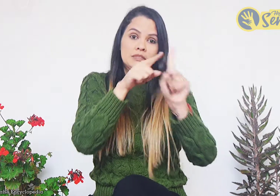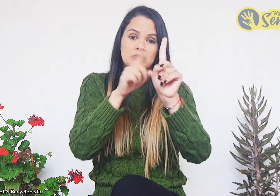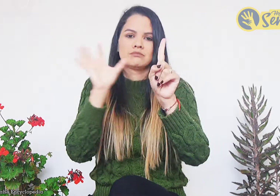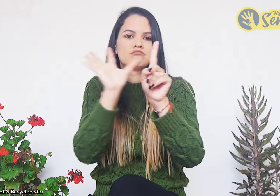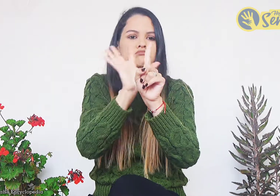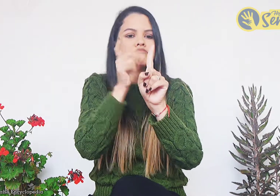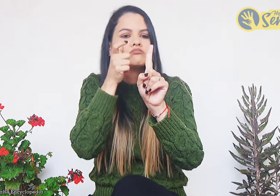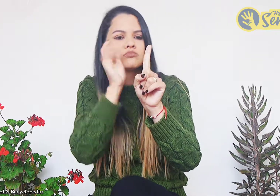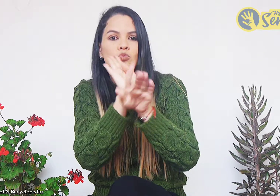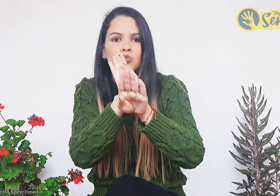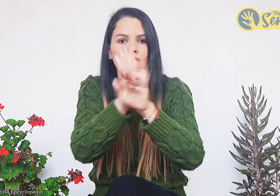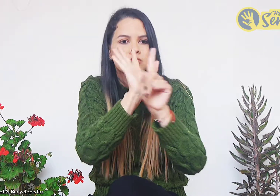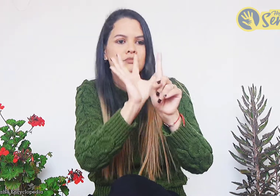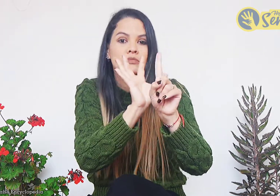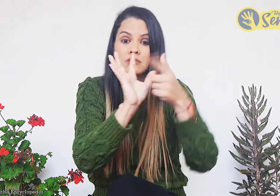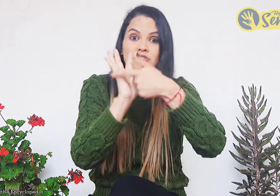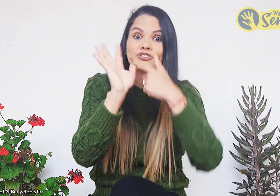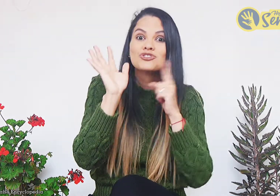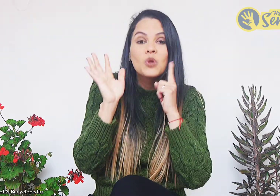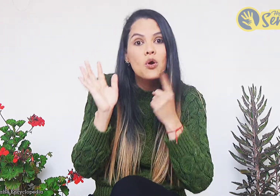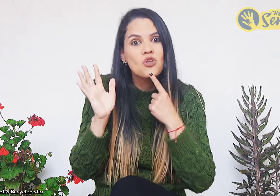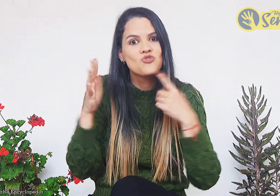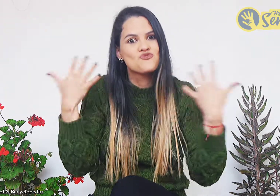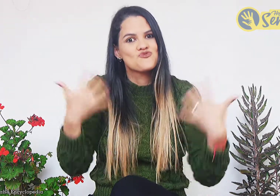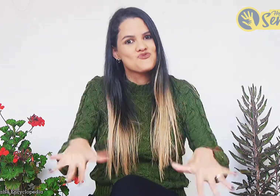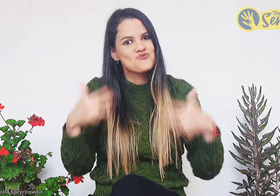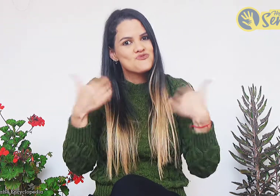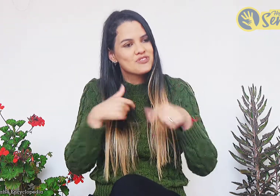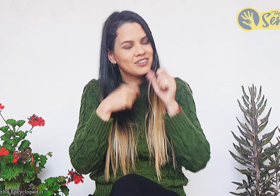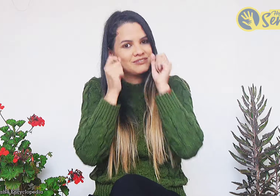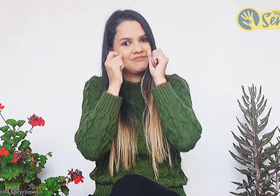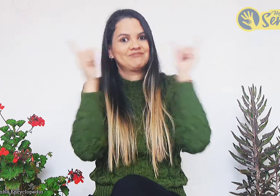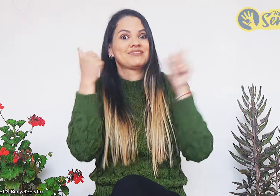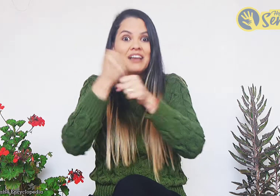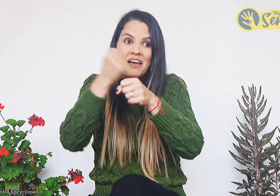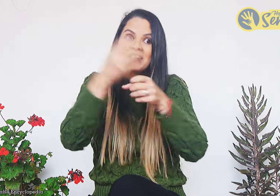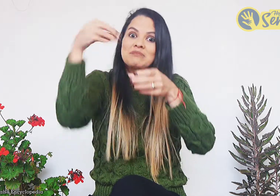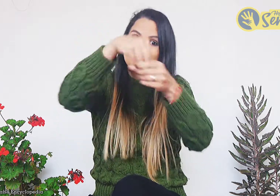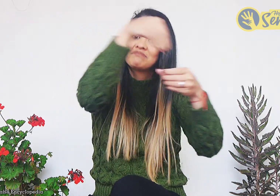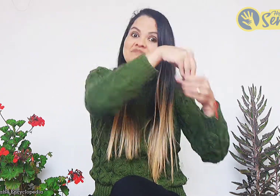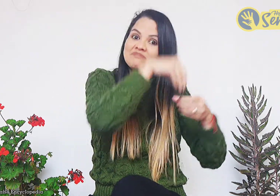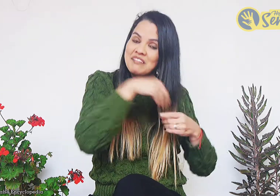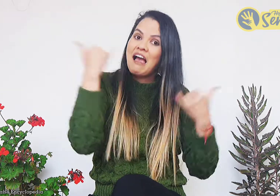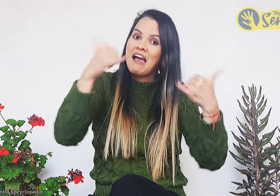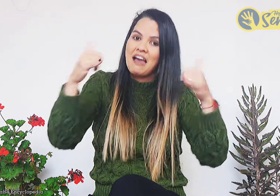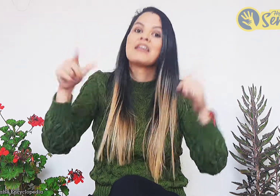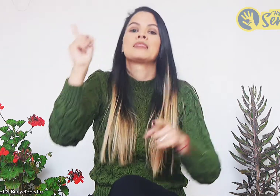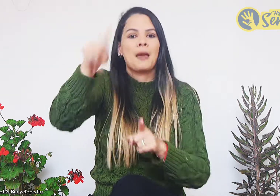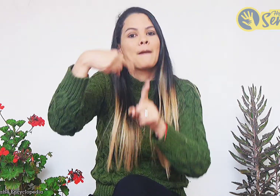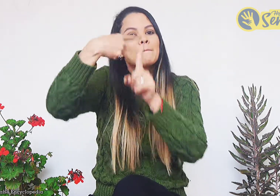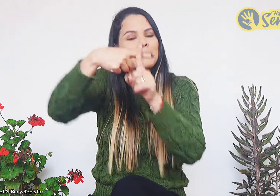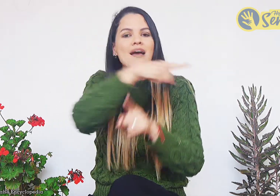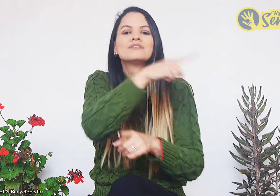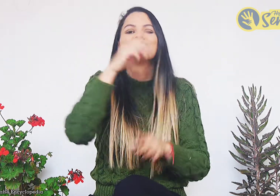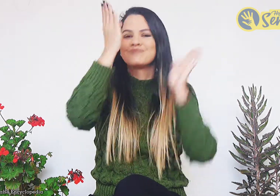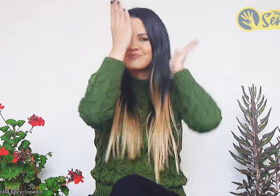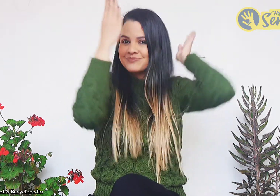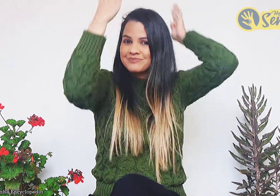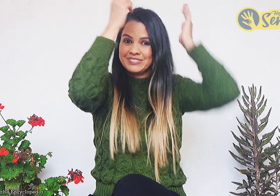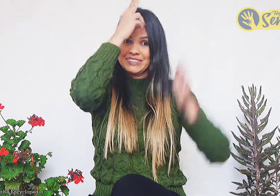del sultán eran personas sordas y es algo sorprendente porque podemos ver a los sordos realizando diferentes funciones importantes dentro de los